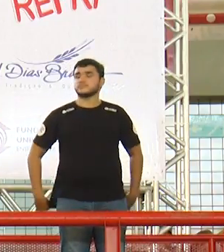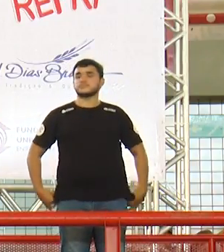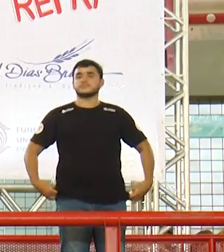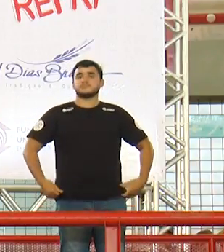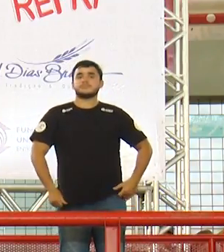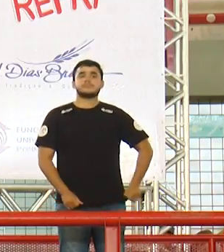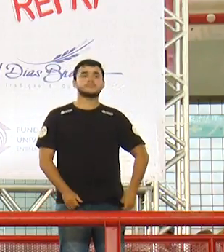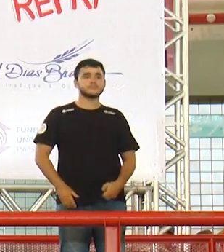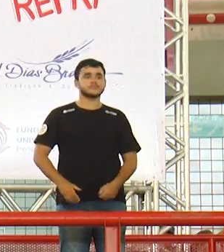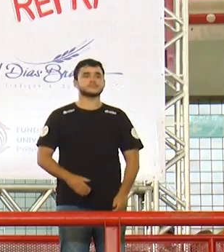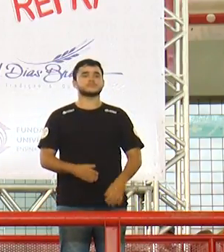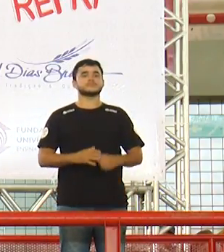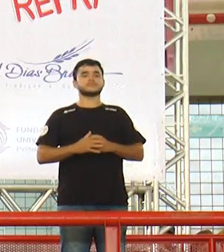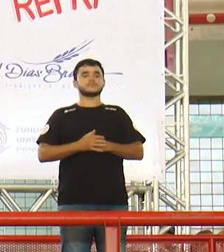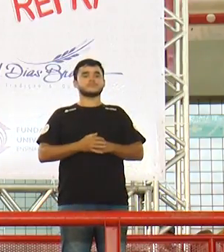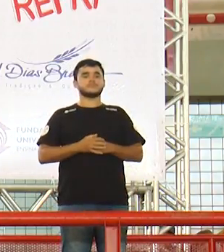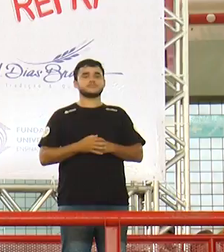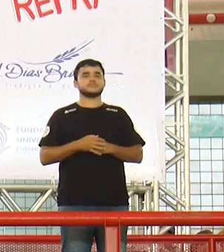Leve a mal, não.